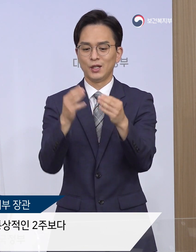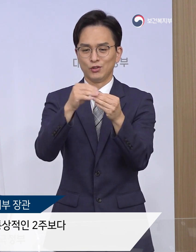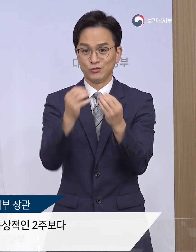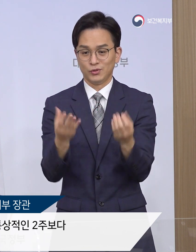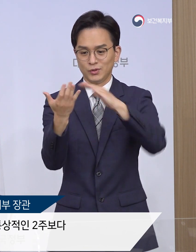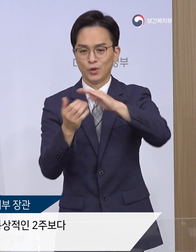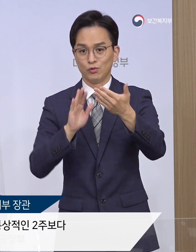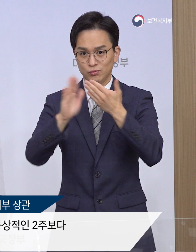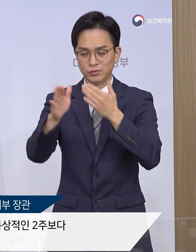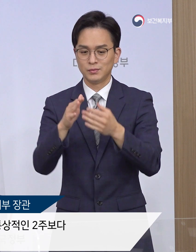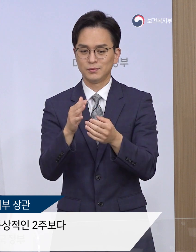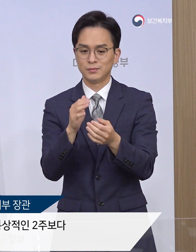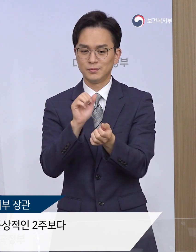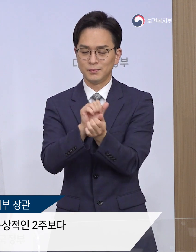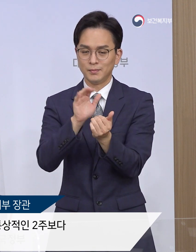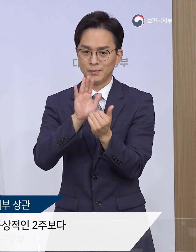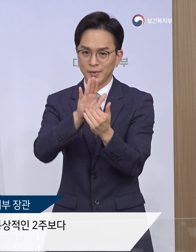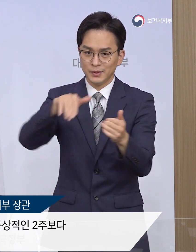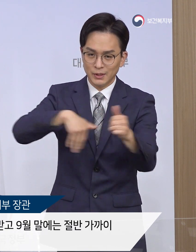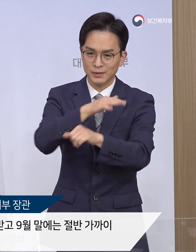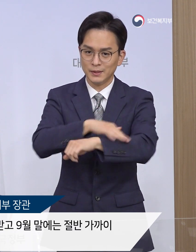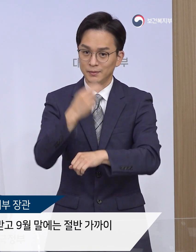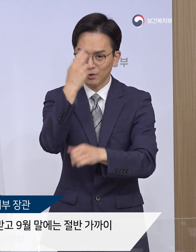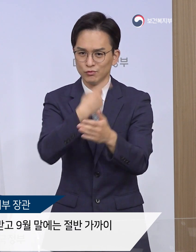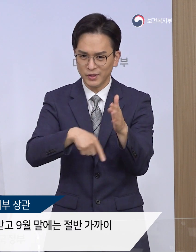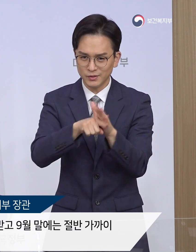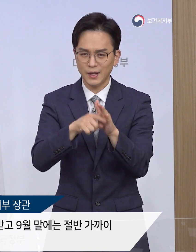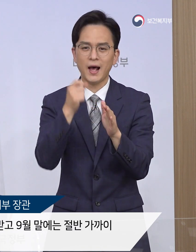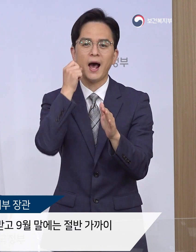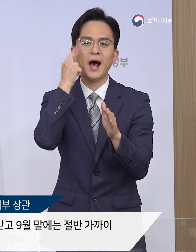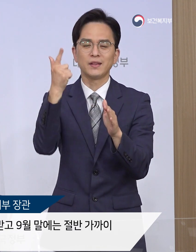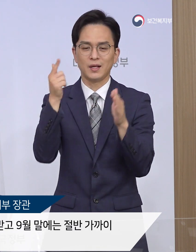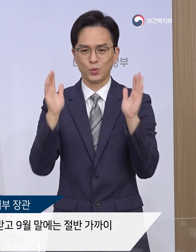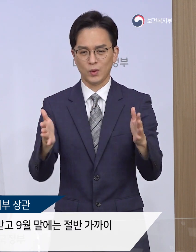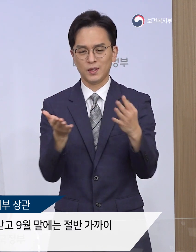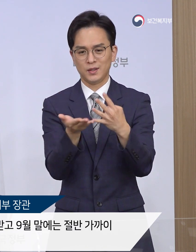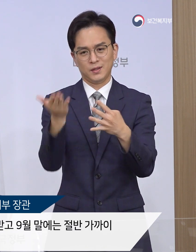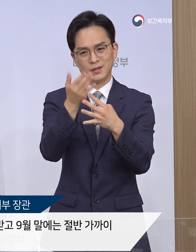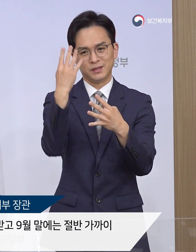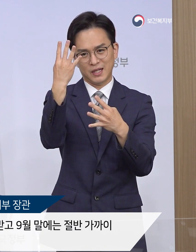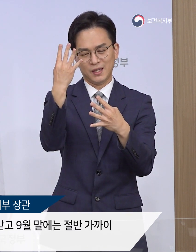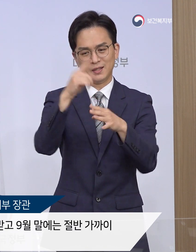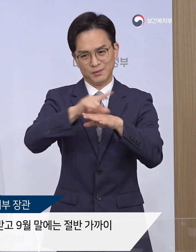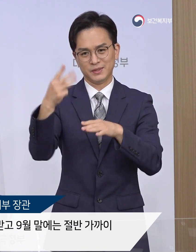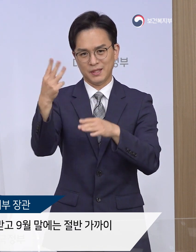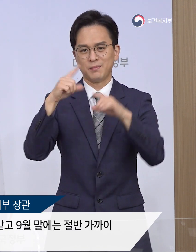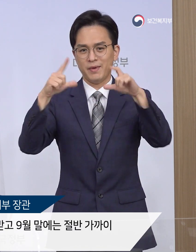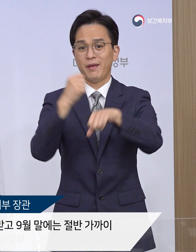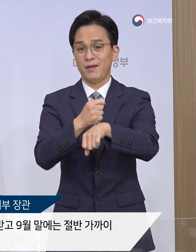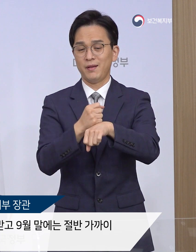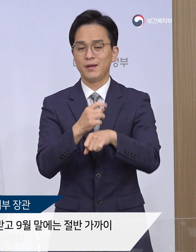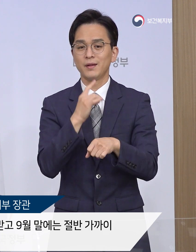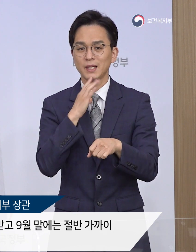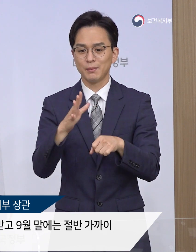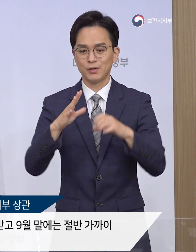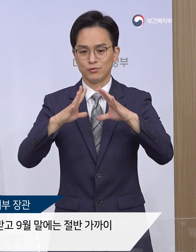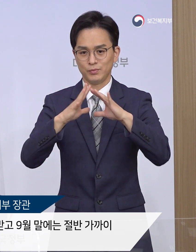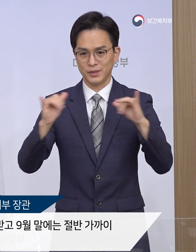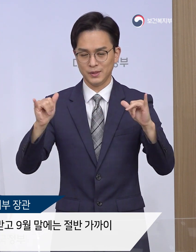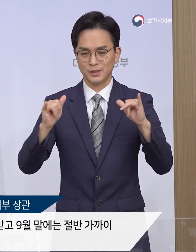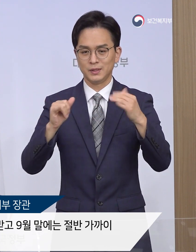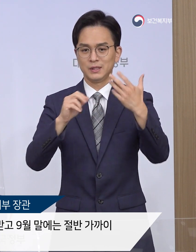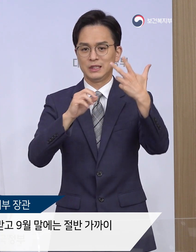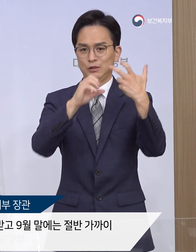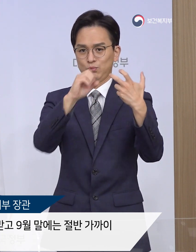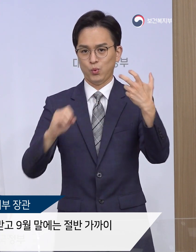길게 설정되었습니다. 다만 추석까지 전 국민의 70%가 1차 접종을 받고